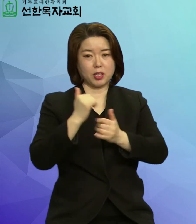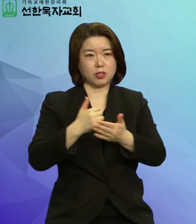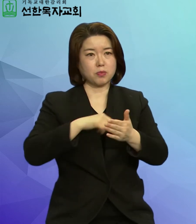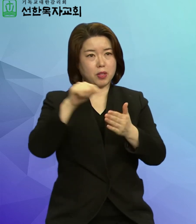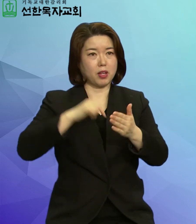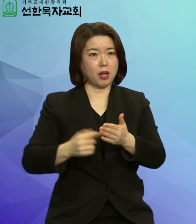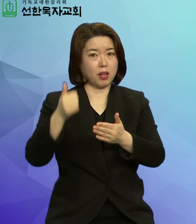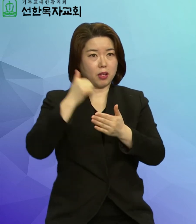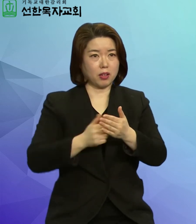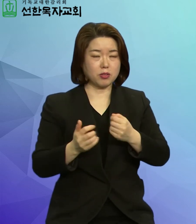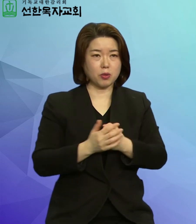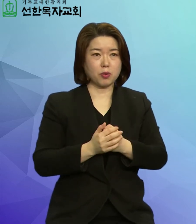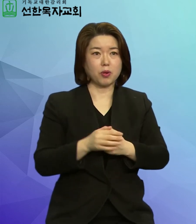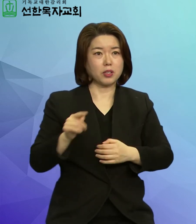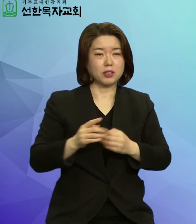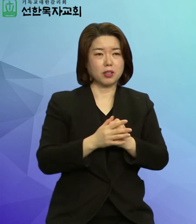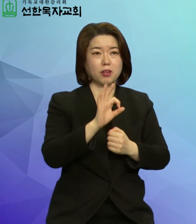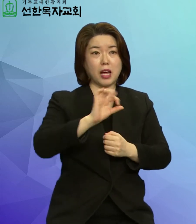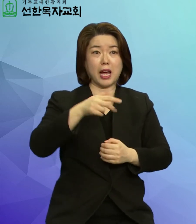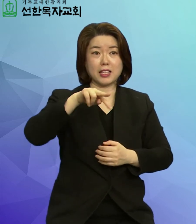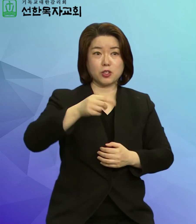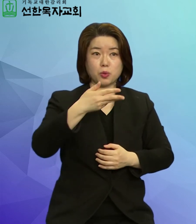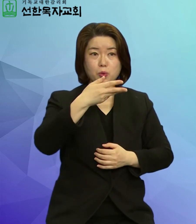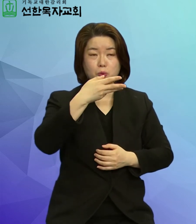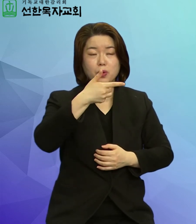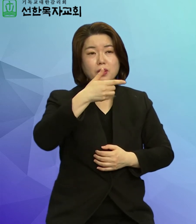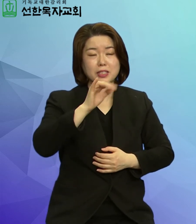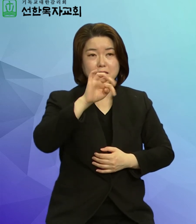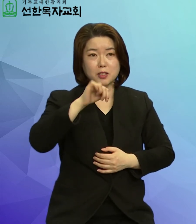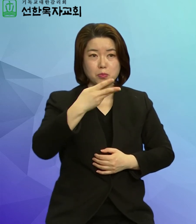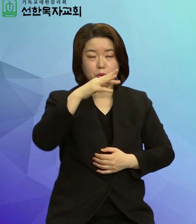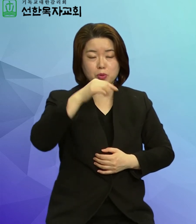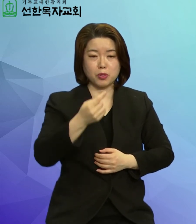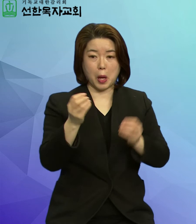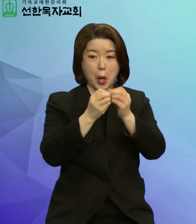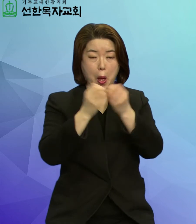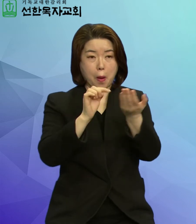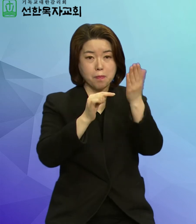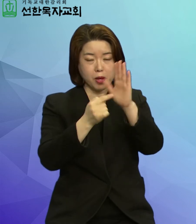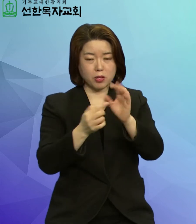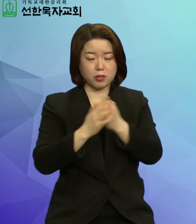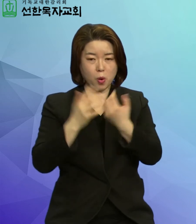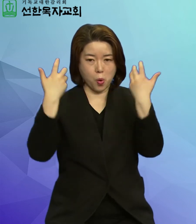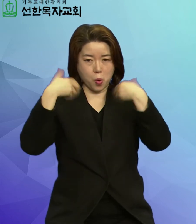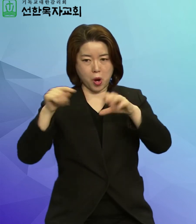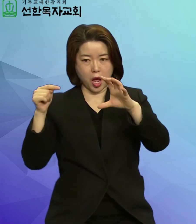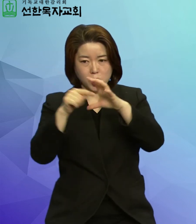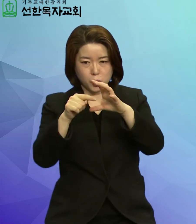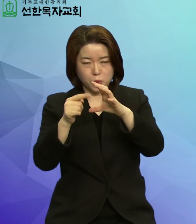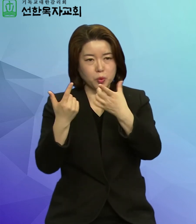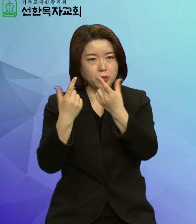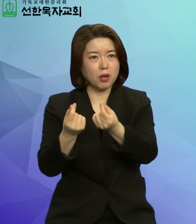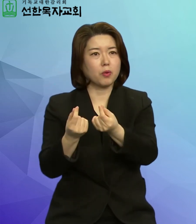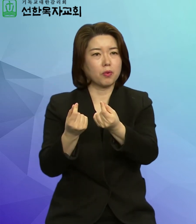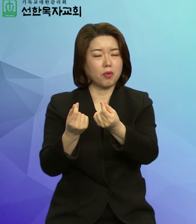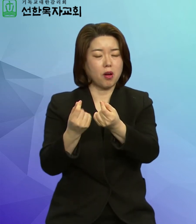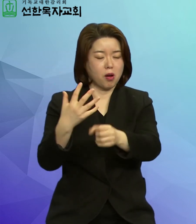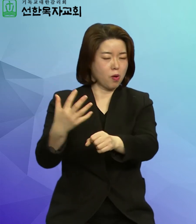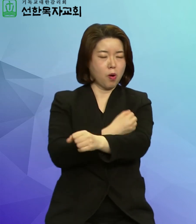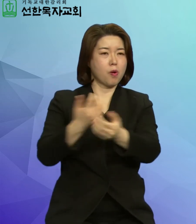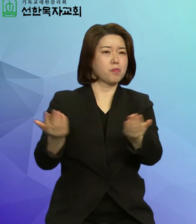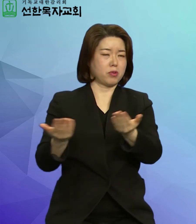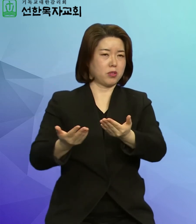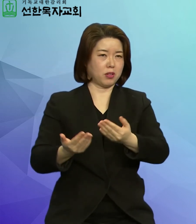예수님 내 안에 계시다. 그건 안소니 볼룸의 표현대로 말하면 호랑이 굴 속에 들어가는 것과 같아요. 이건